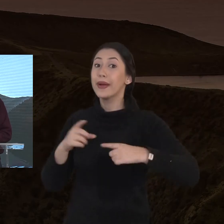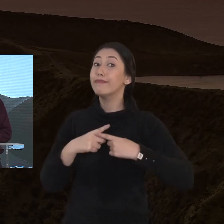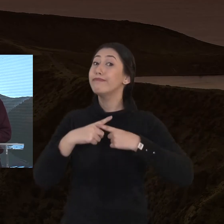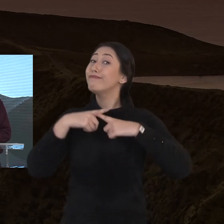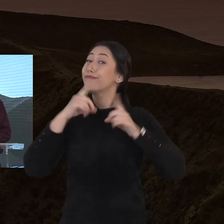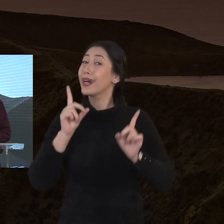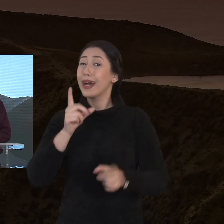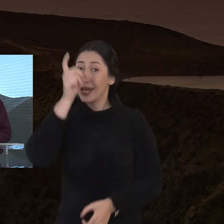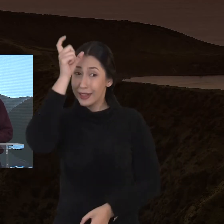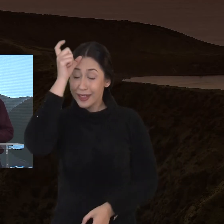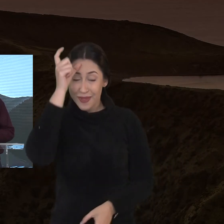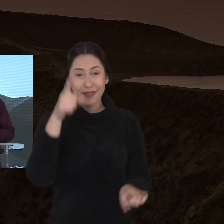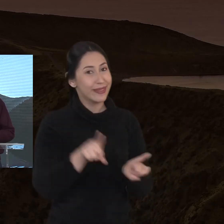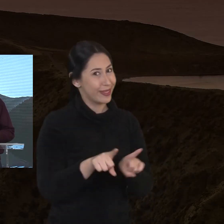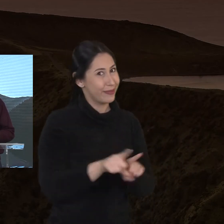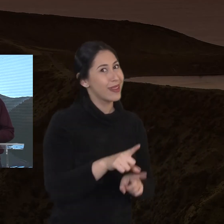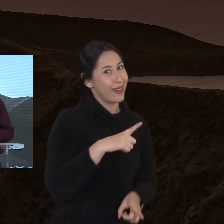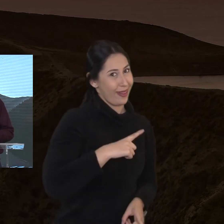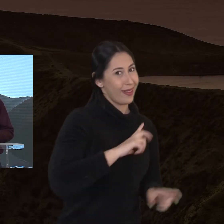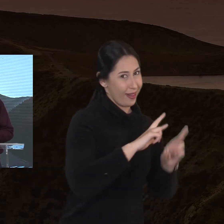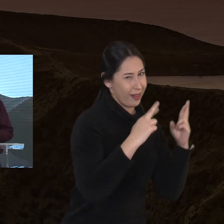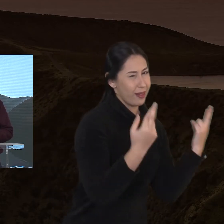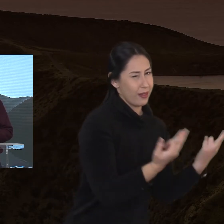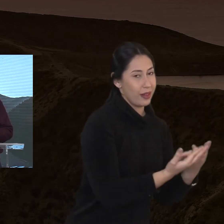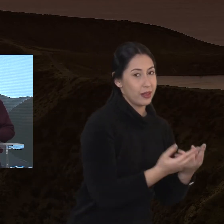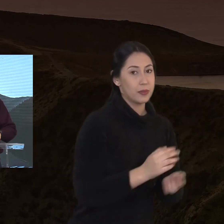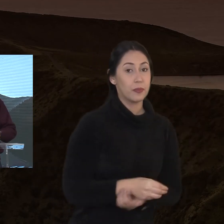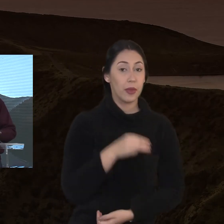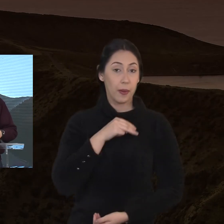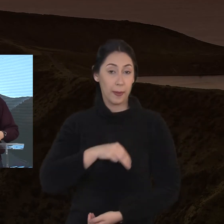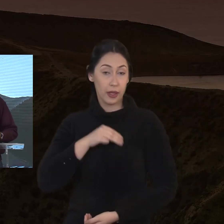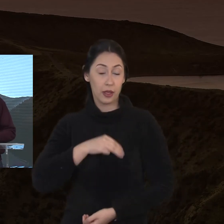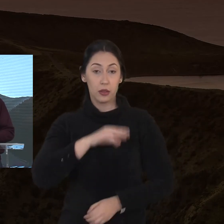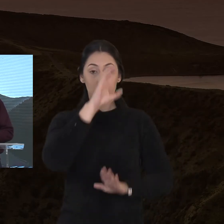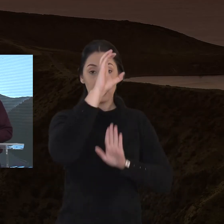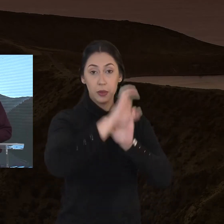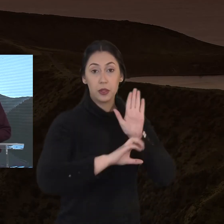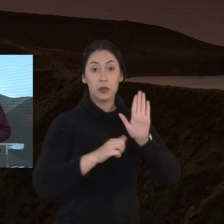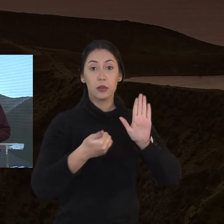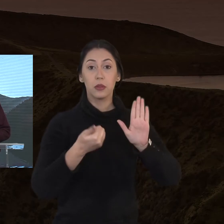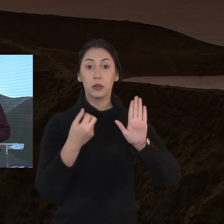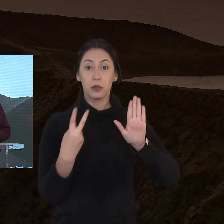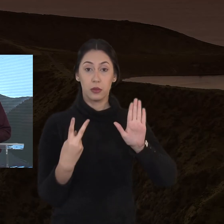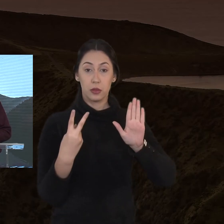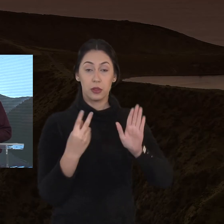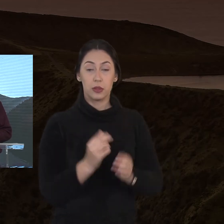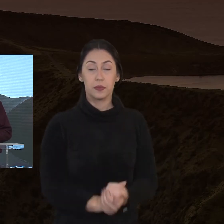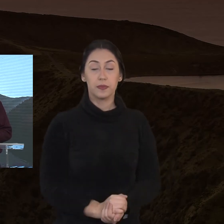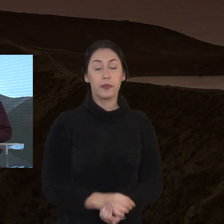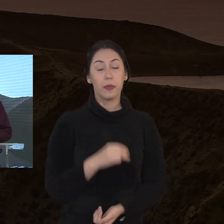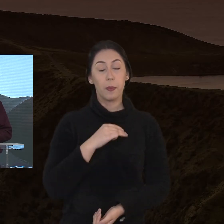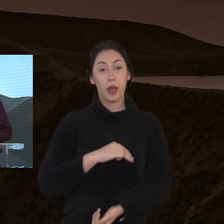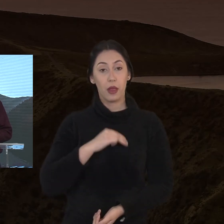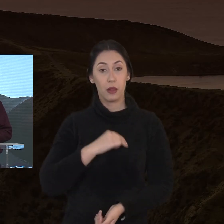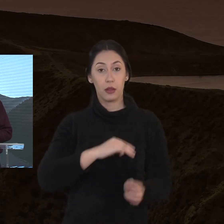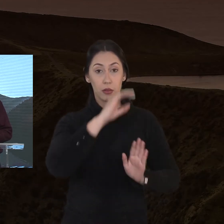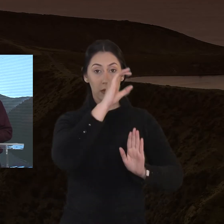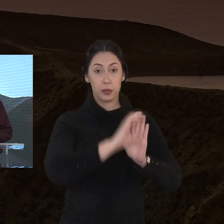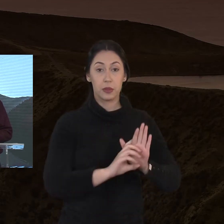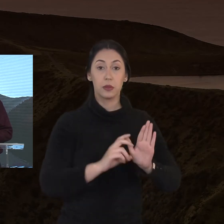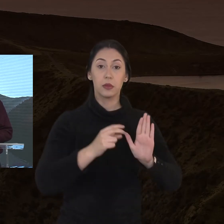também tem um reino vamos lá então mateus capítulo 12 em mateus capítulo